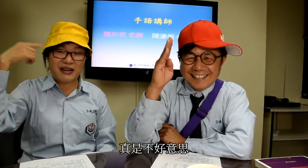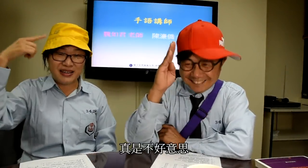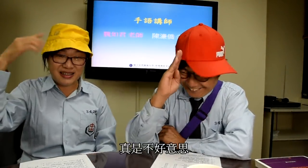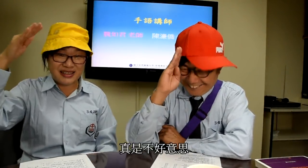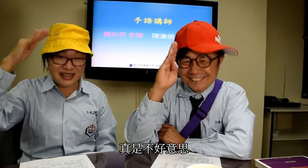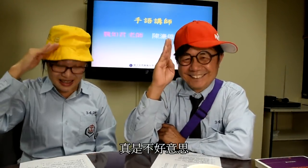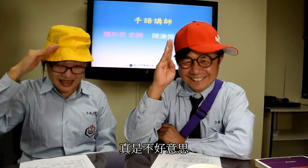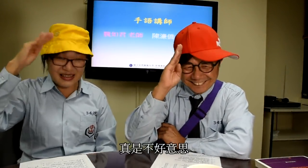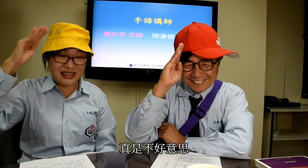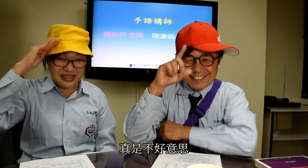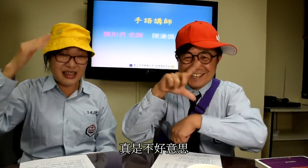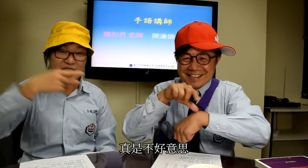思。